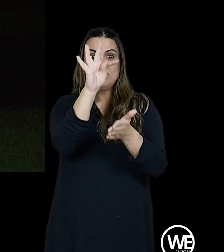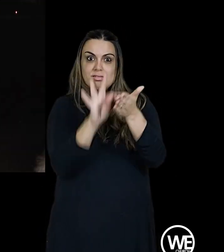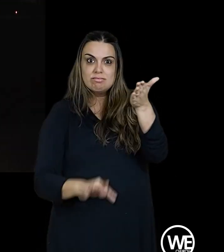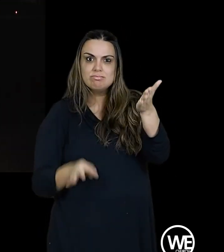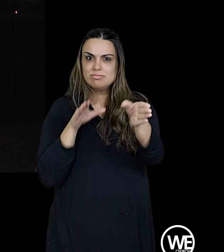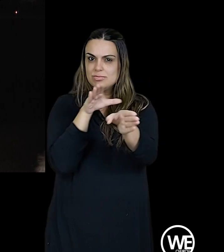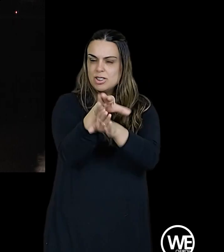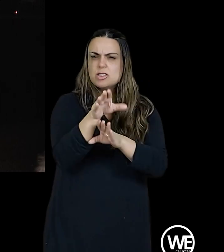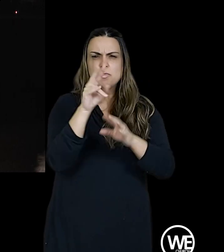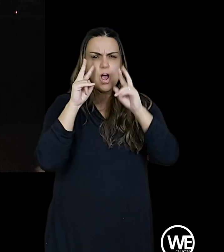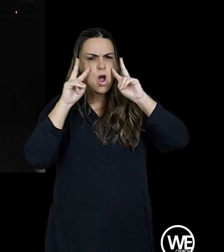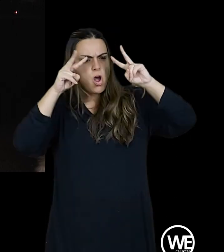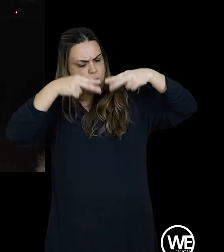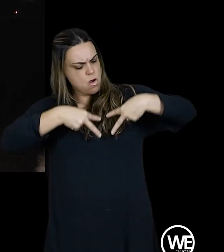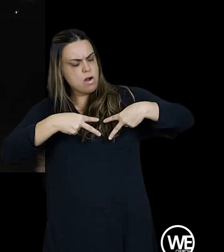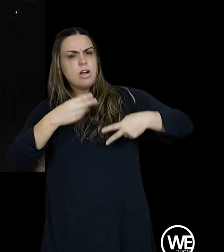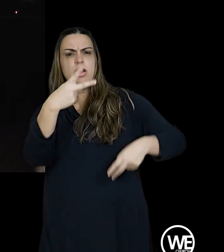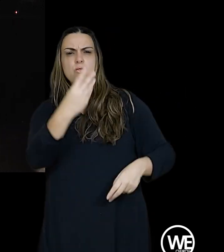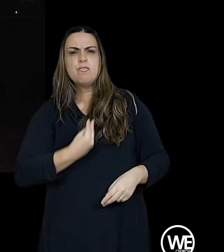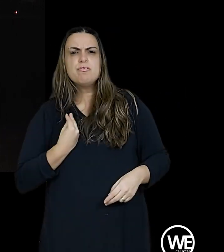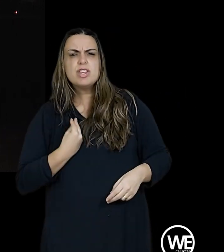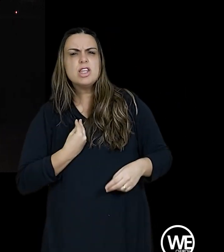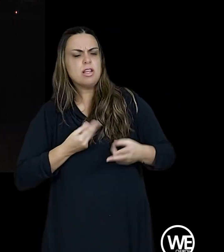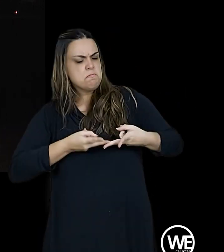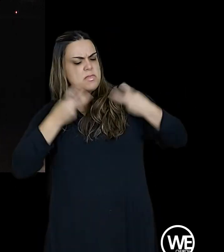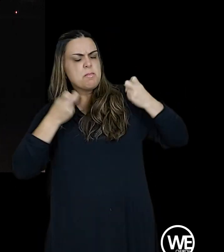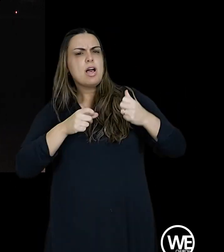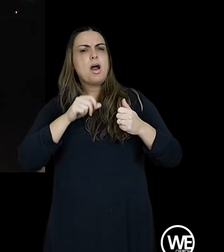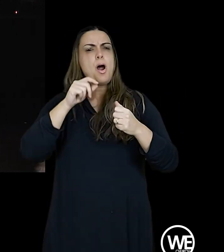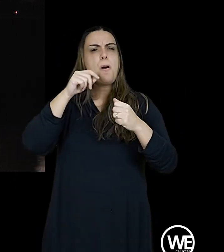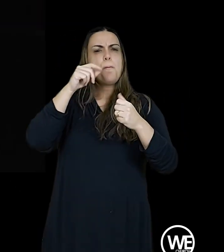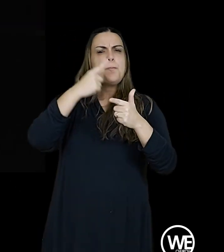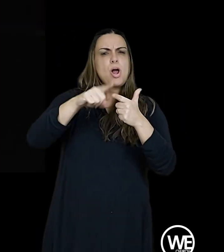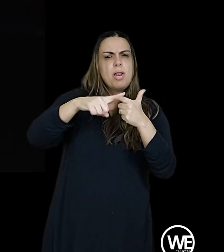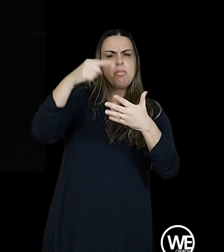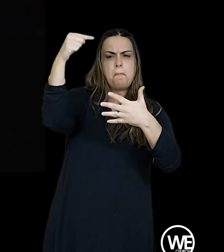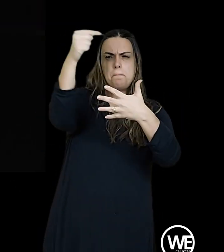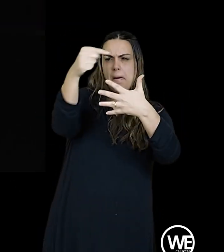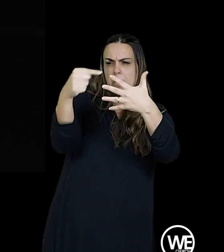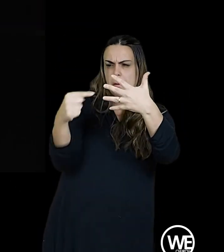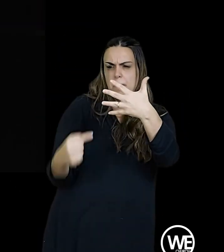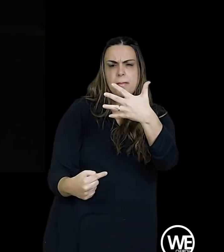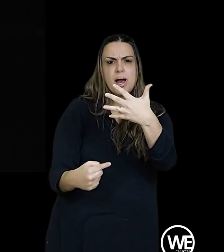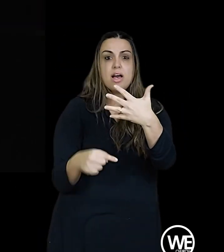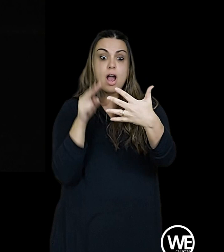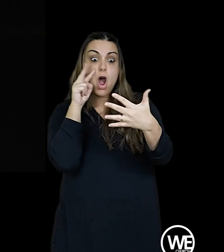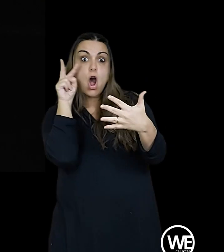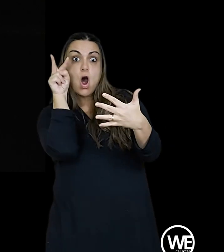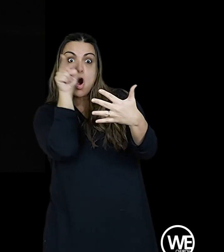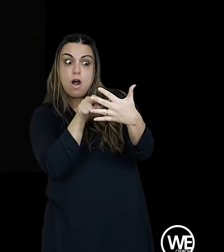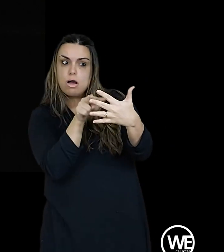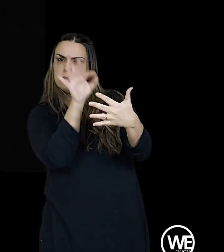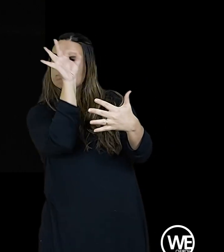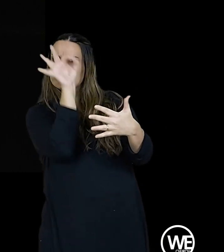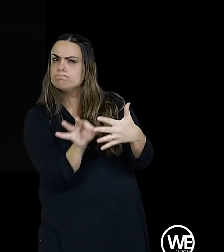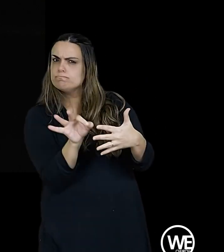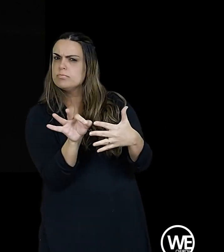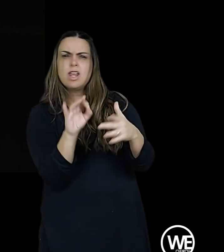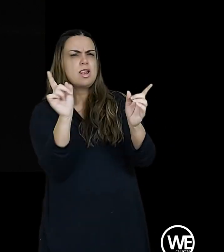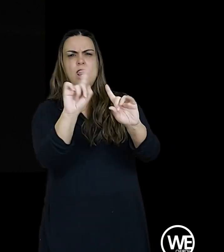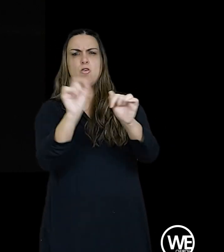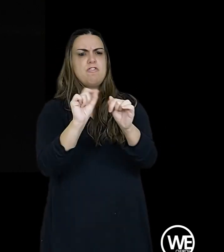diz. Olha para a sua vida, olha para os seus problemas, olha para as suas tribulações. faça a leitura adequada deles.